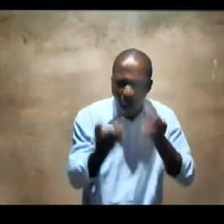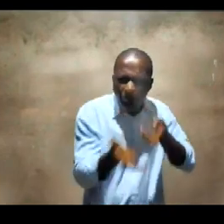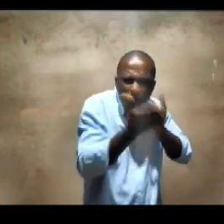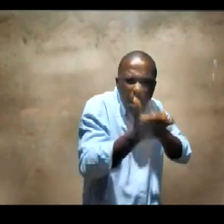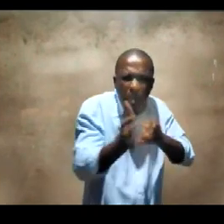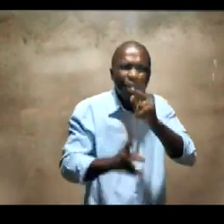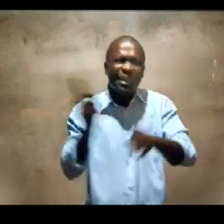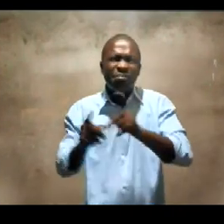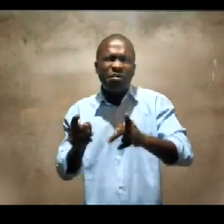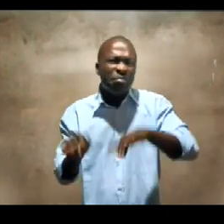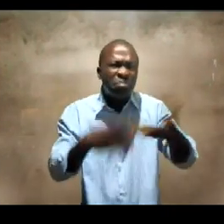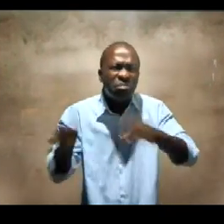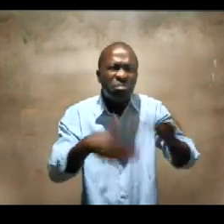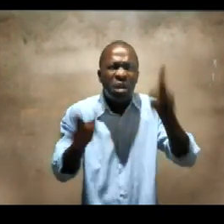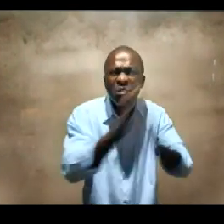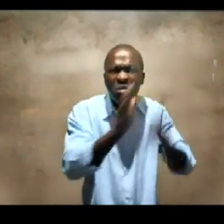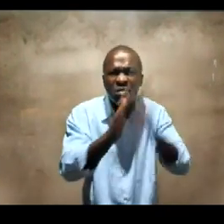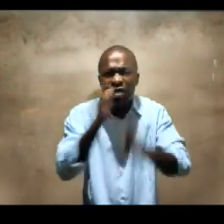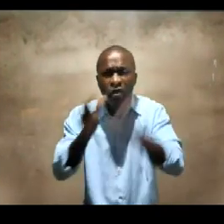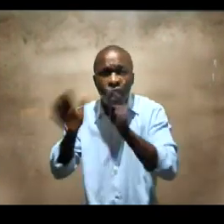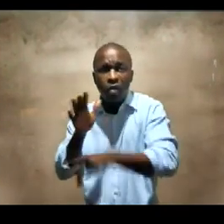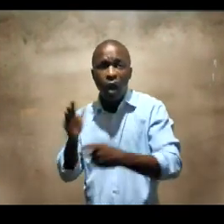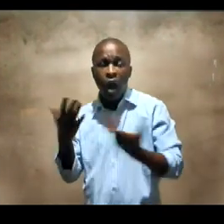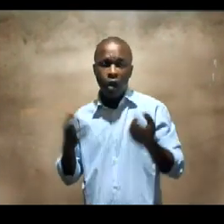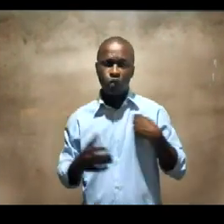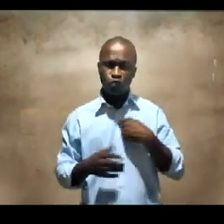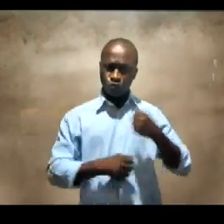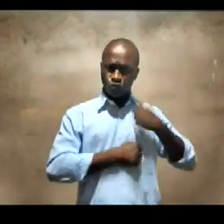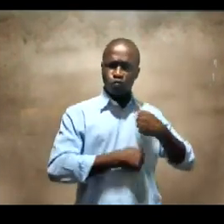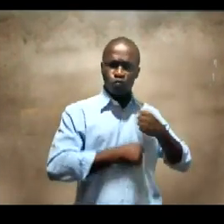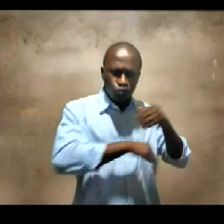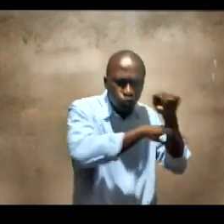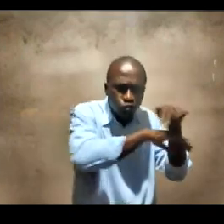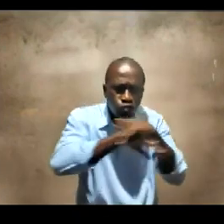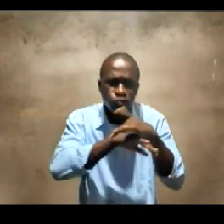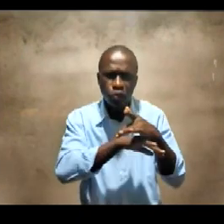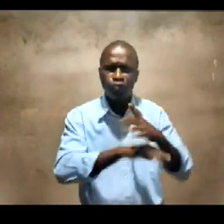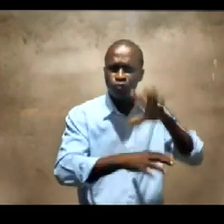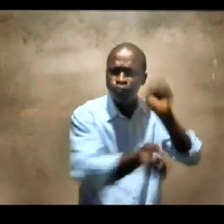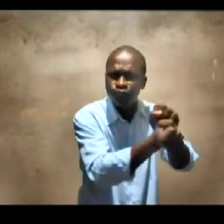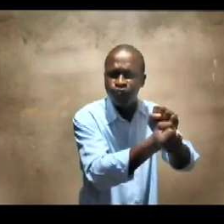terroristes visant des sites sensibles dans la ville, mais aussi en mer.